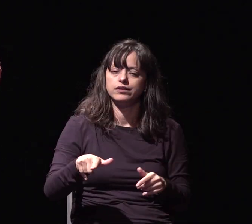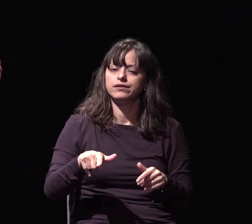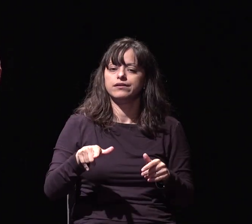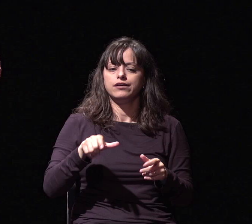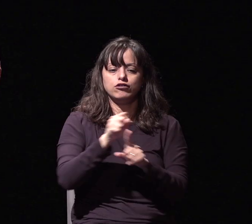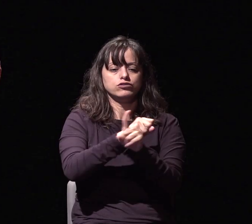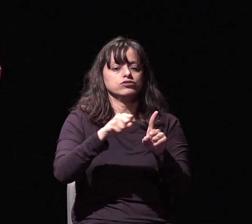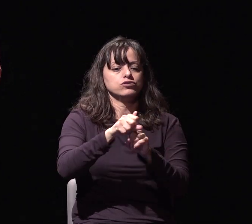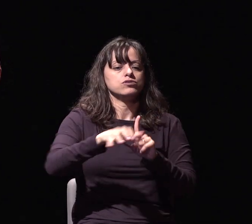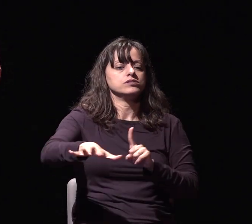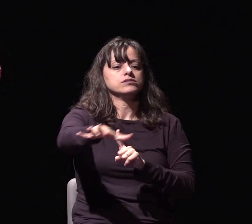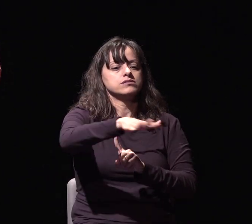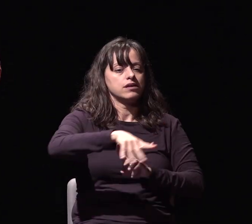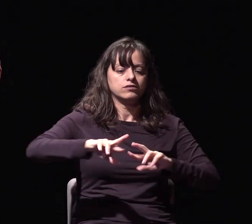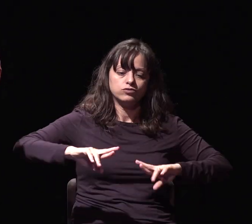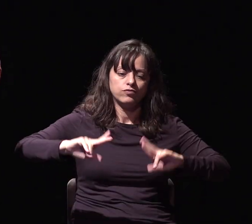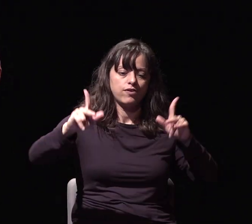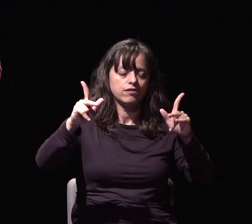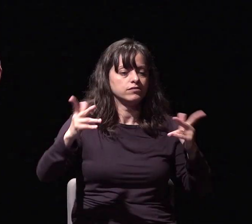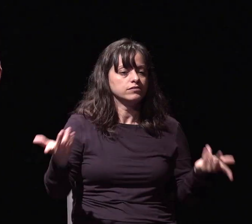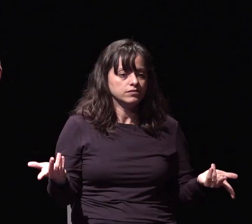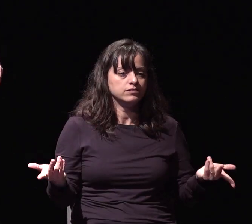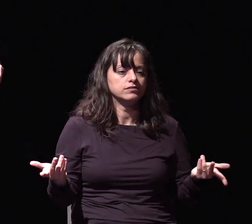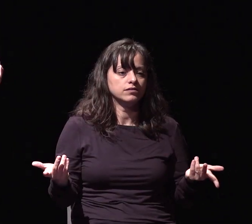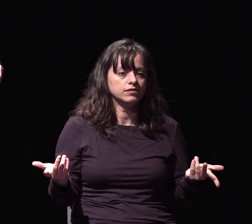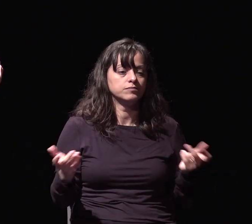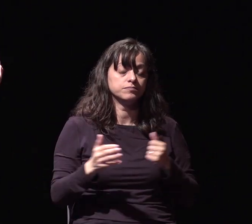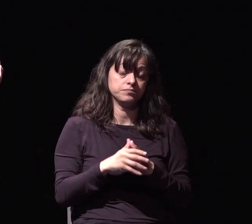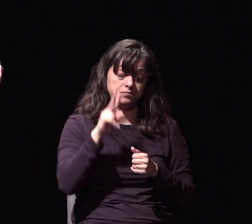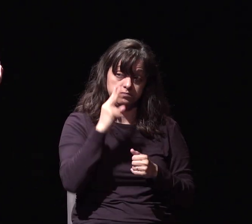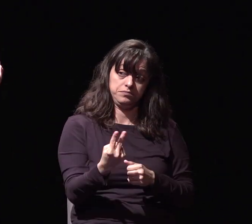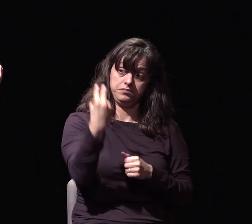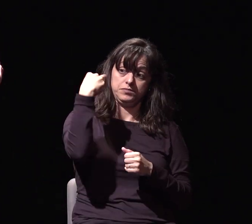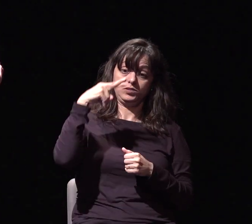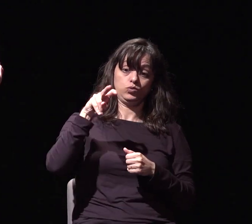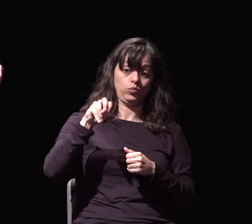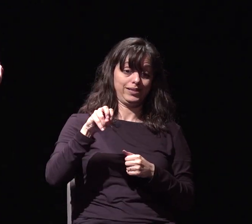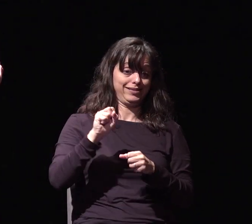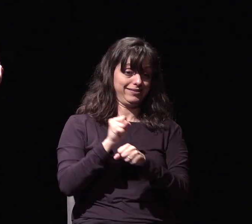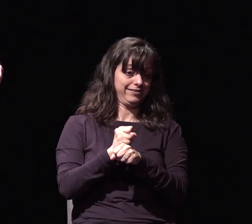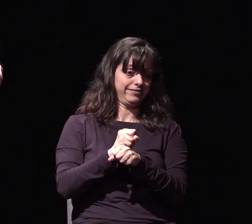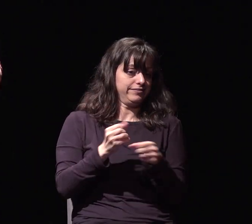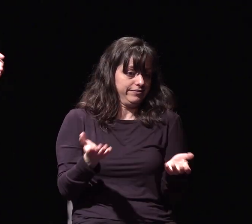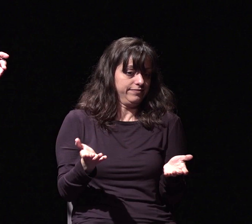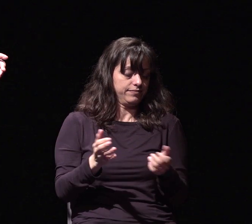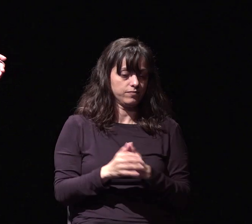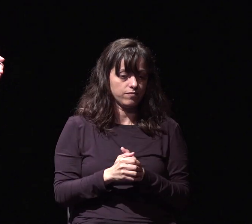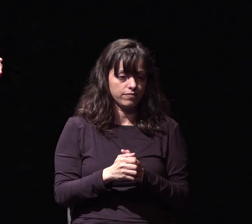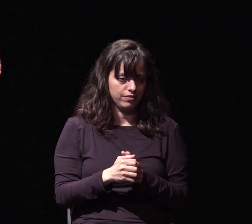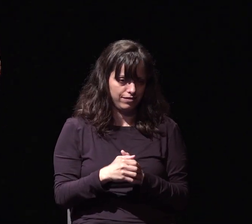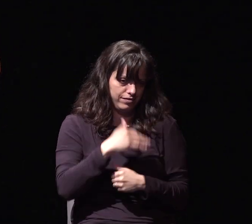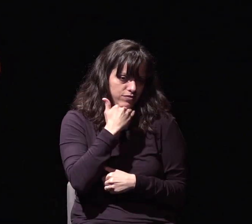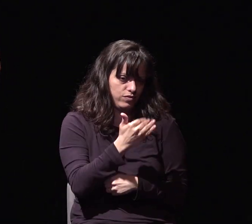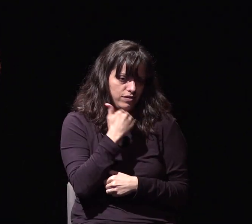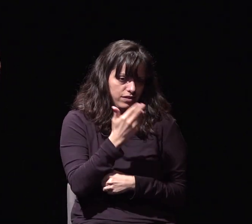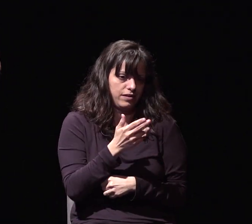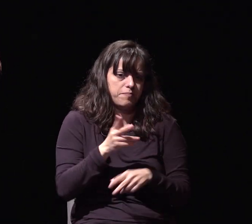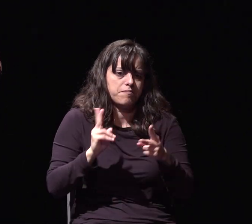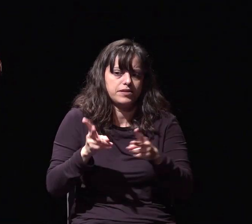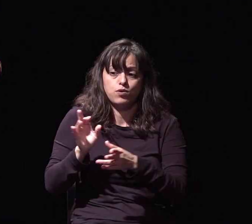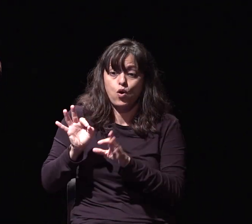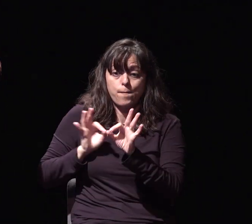avançou, quer dizer, às vezes volta um pouco para trás, mas em princípio avançou, né? E não faria nenhum sentido pegar